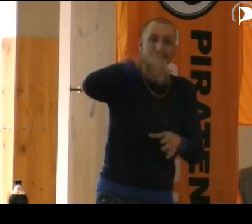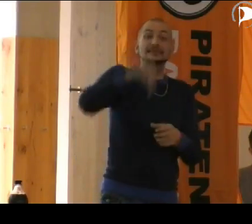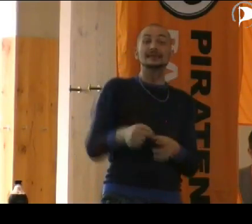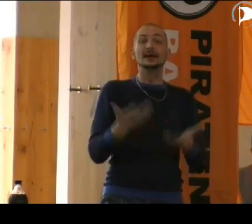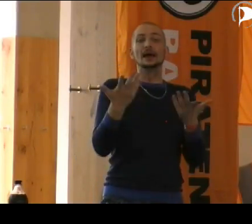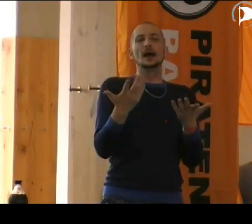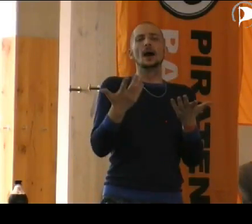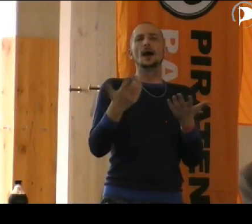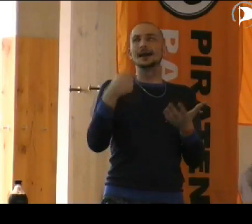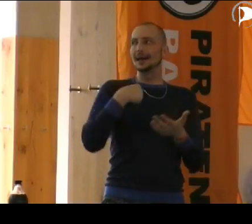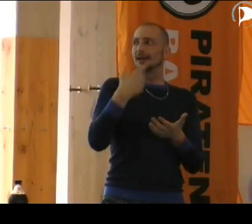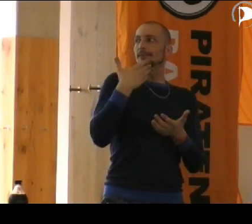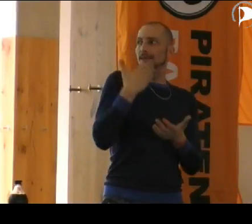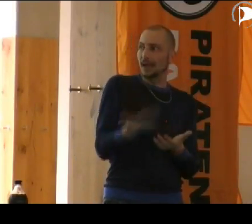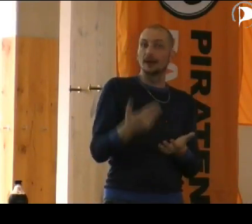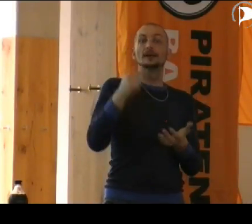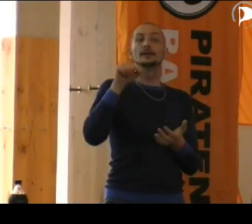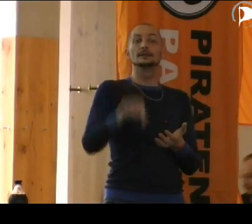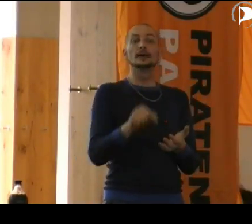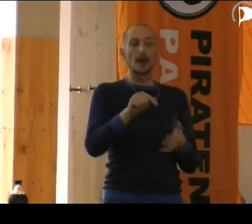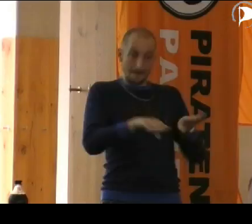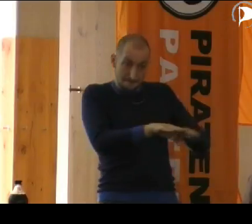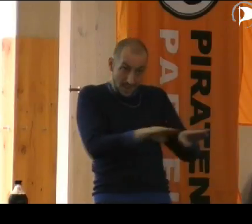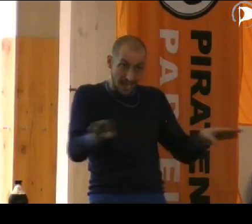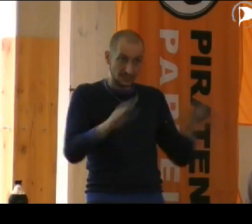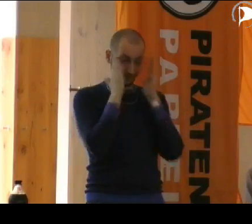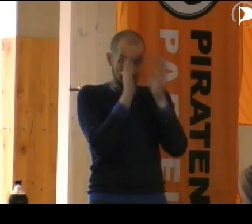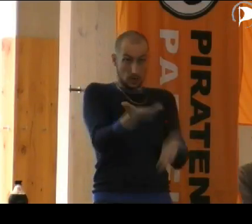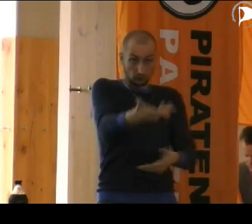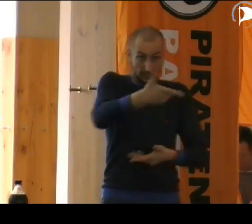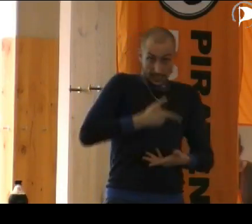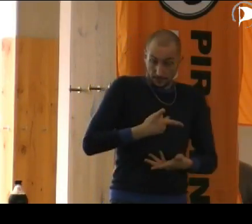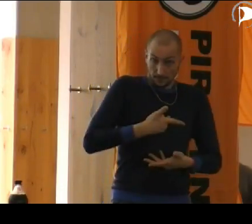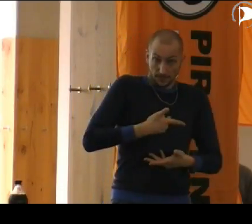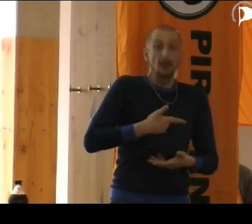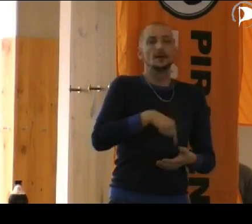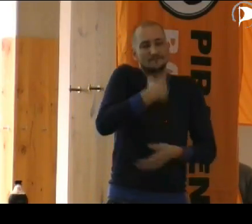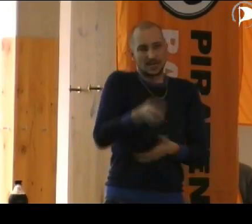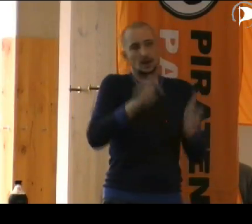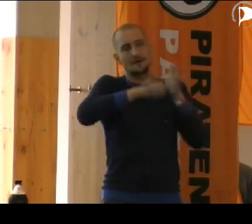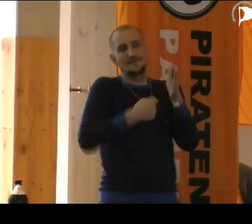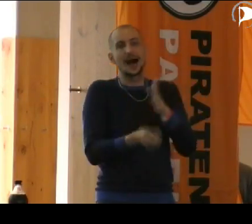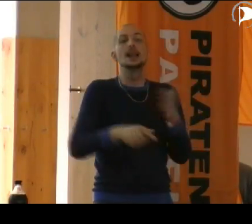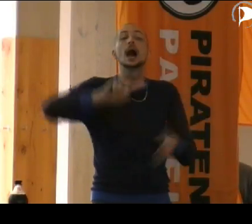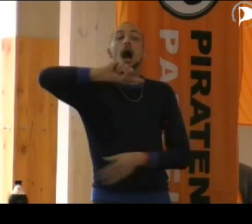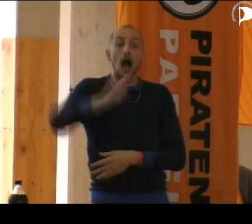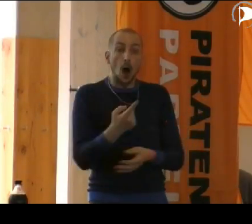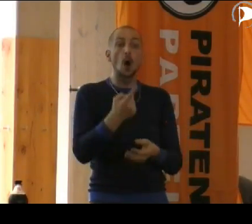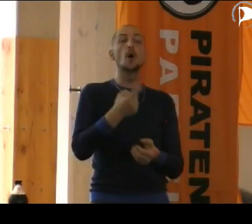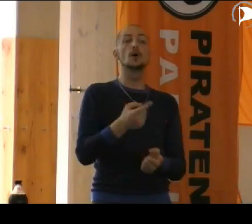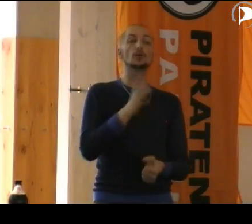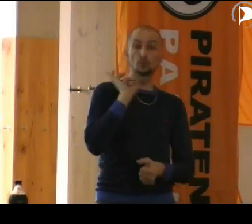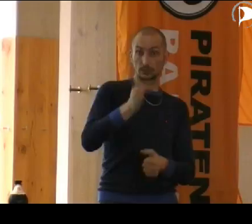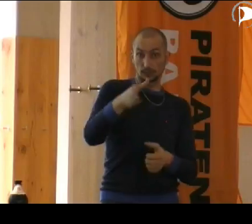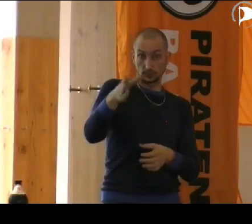uns bedanken und zwar einmal bei der basis für uns das vertrauen geschenkt daraufhin umgehend wieder und es zu wählen und zwar einige auch für die mittlerweile ganz gut